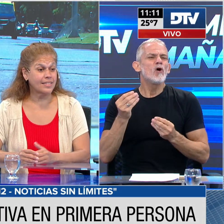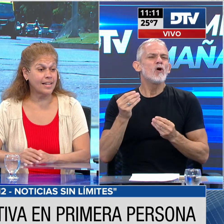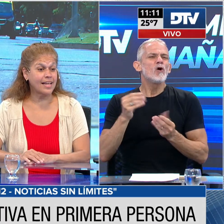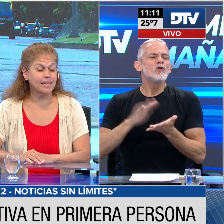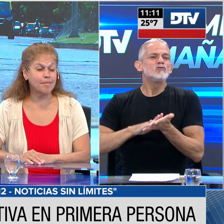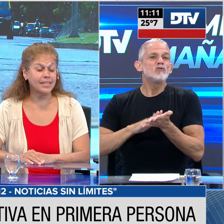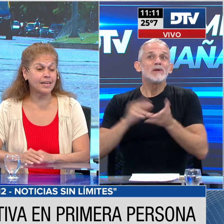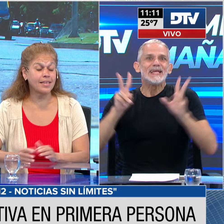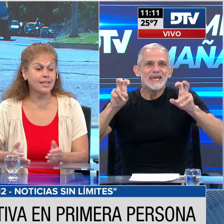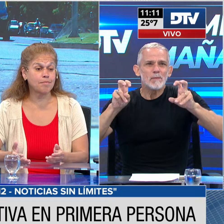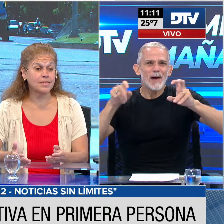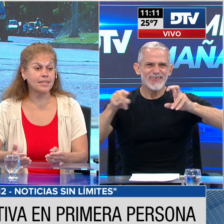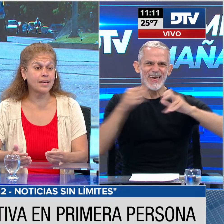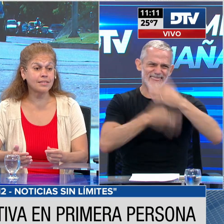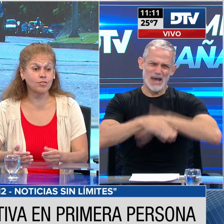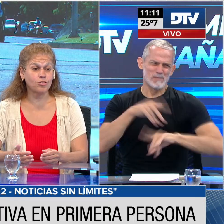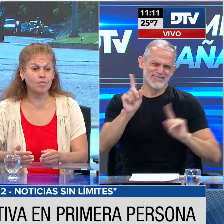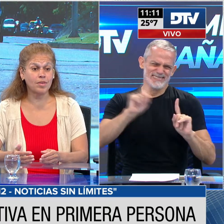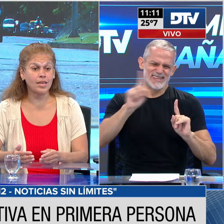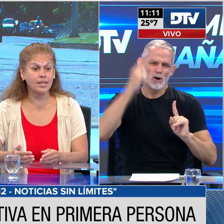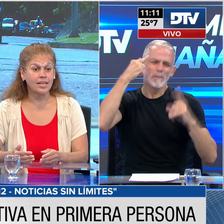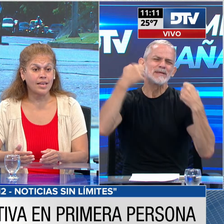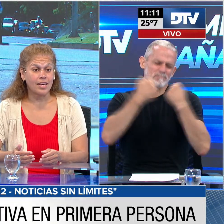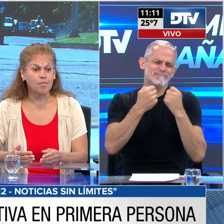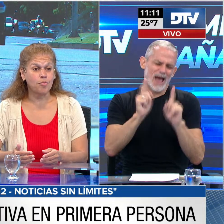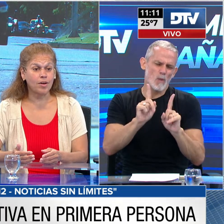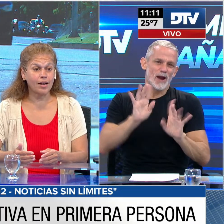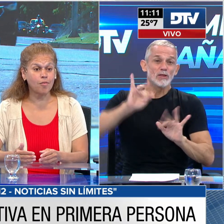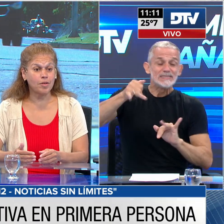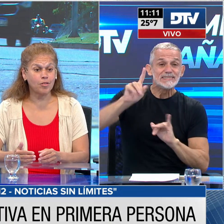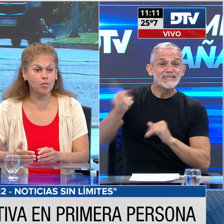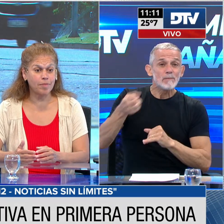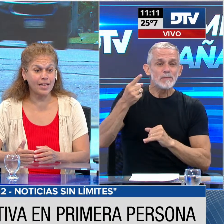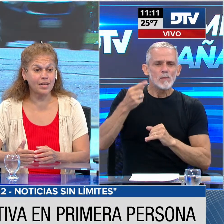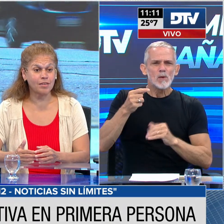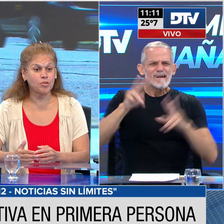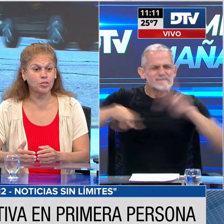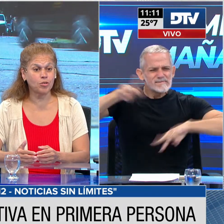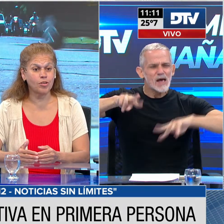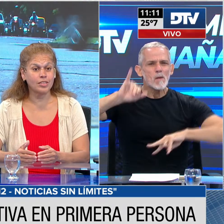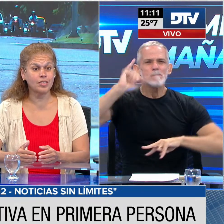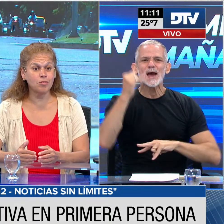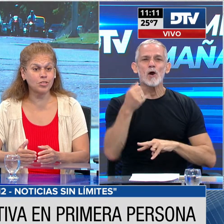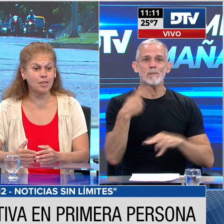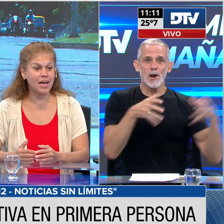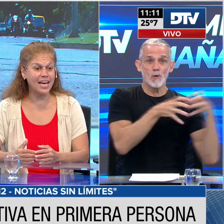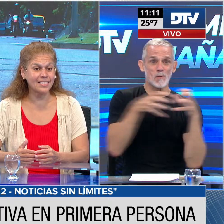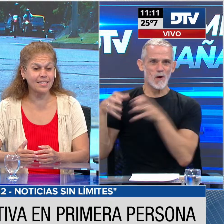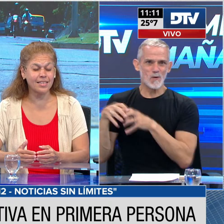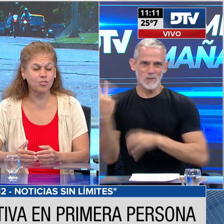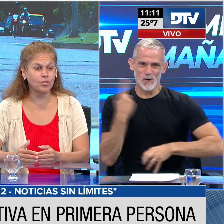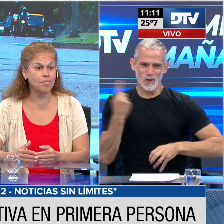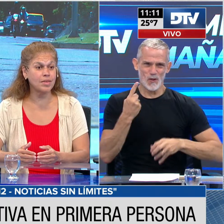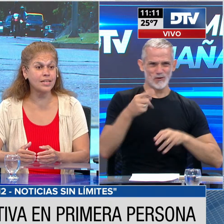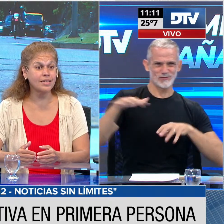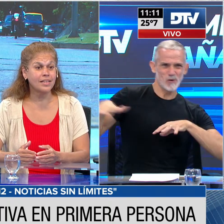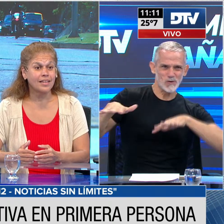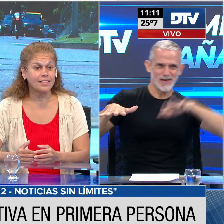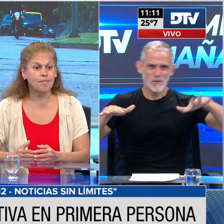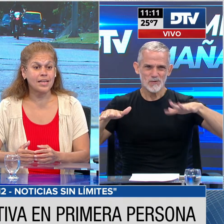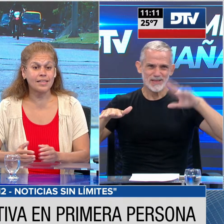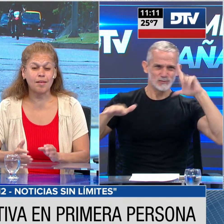que es la temática de discapacidad, sino también en buscar lo mejor para nuestros colectivos y más allá de eso